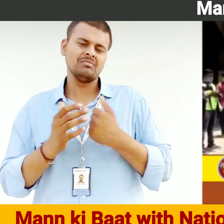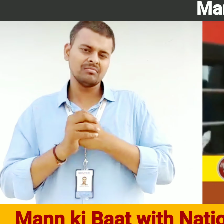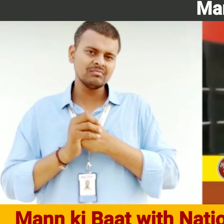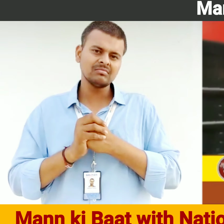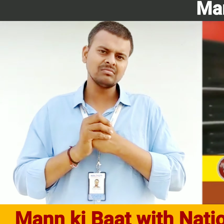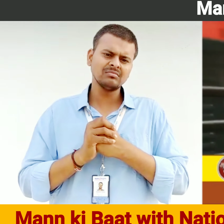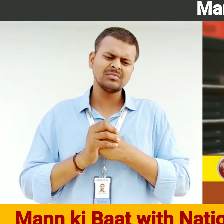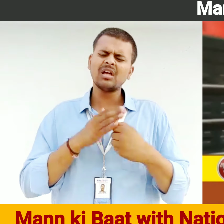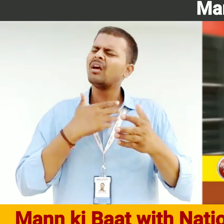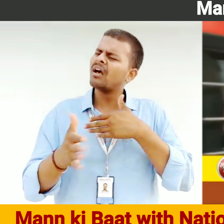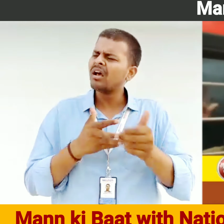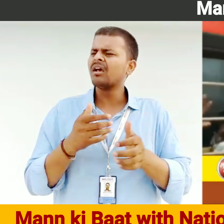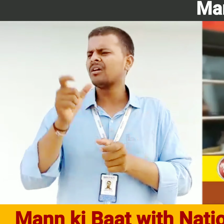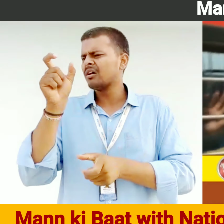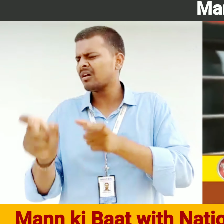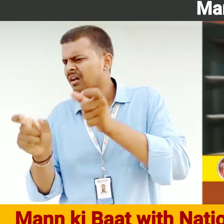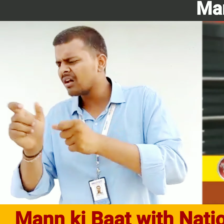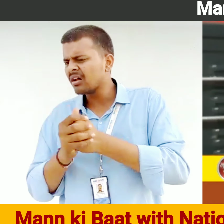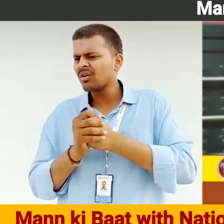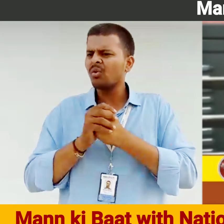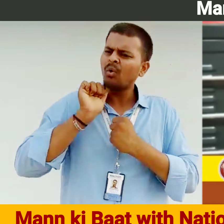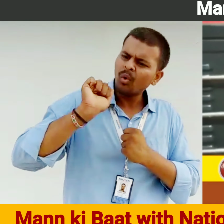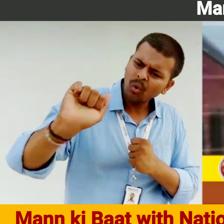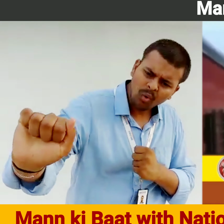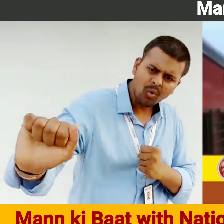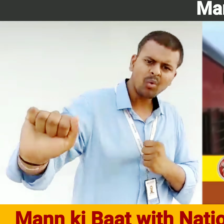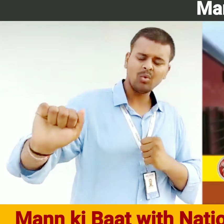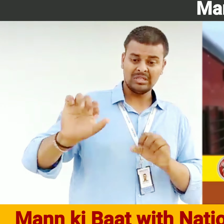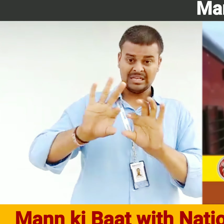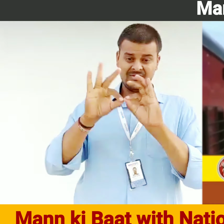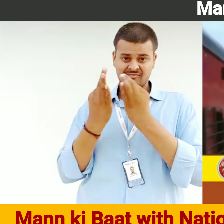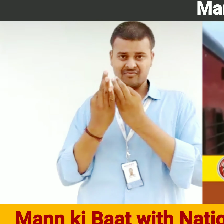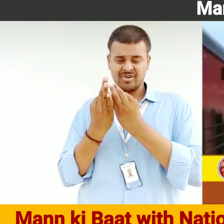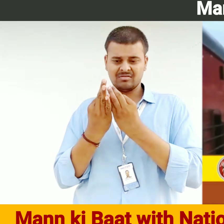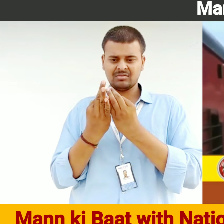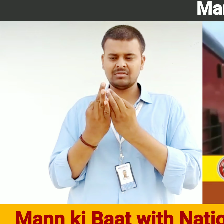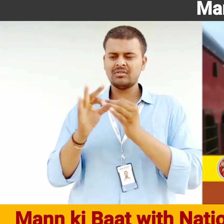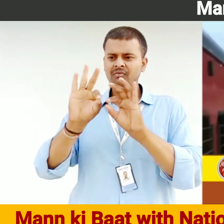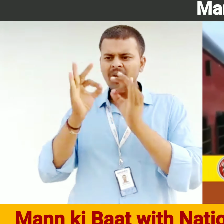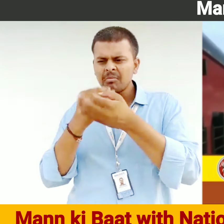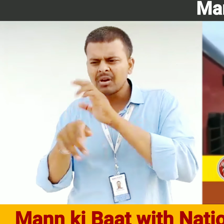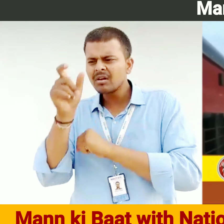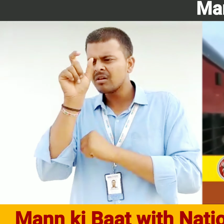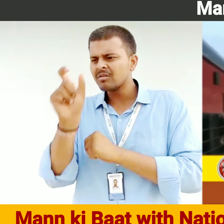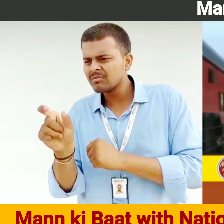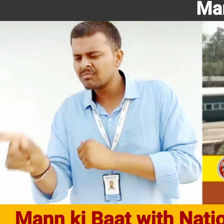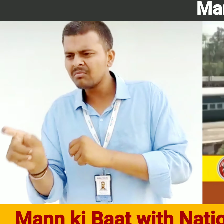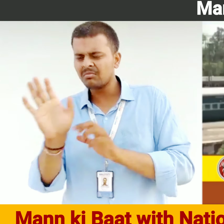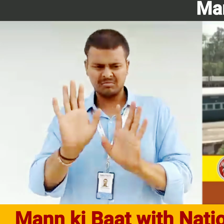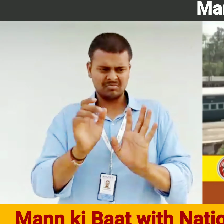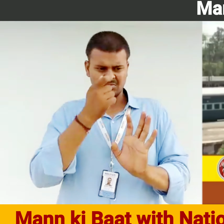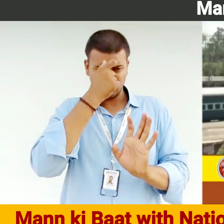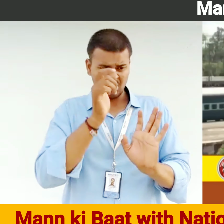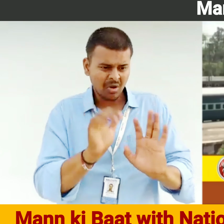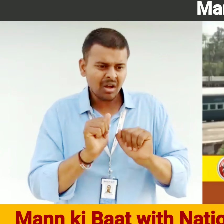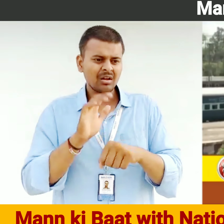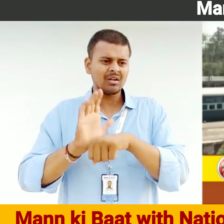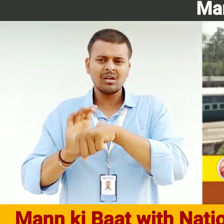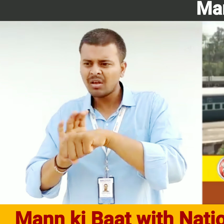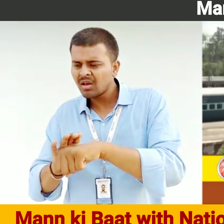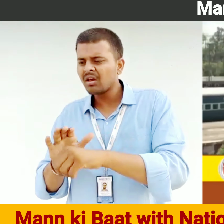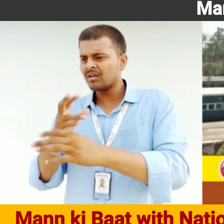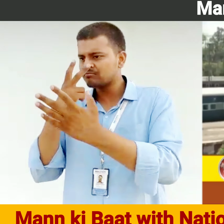न कर रहा हो। हम सब मिलकर इस तकलीफ को, इस पीड़ा को बांटने का प्रयास कर रहे हैं। पूरा